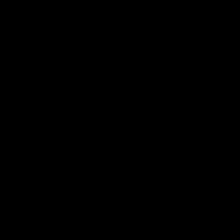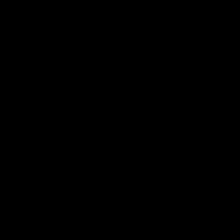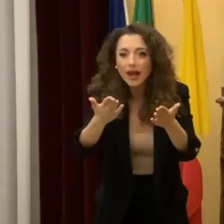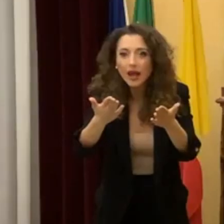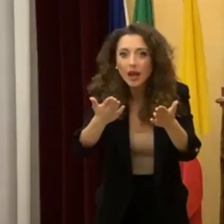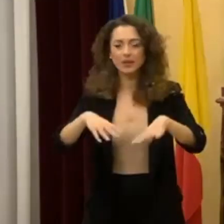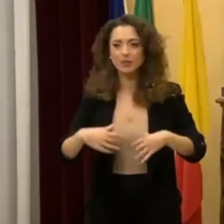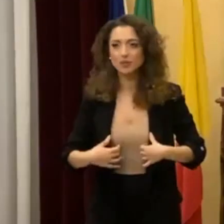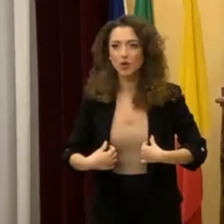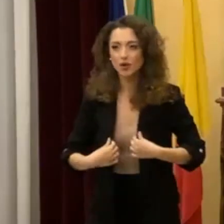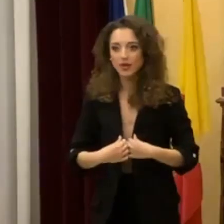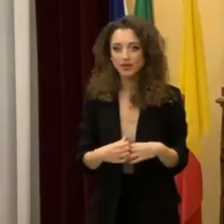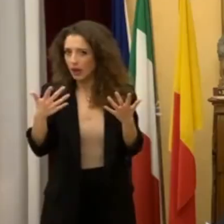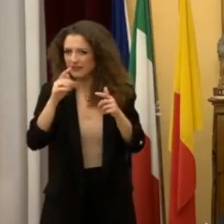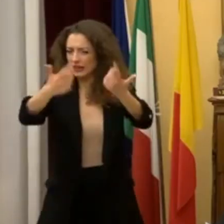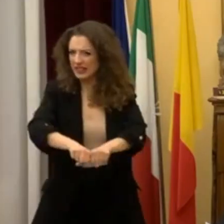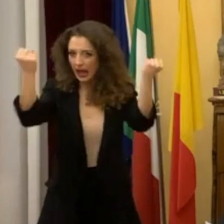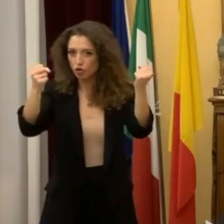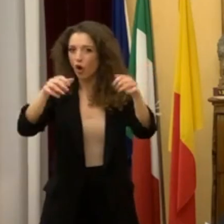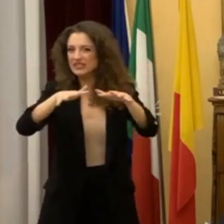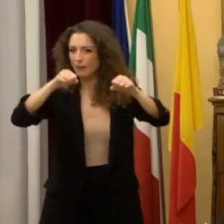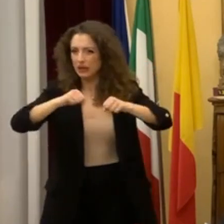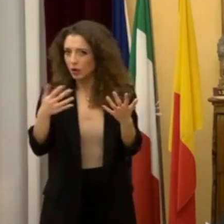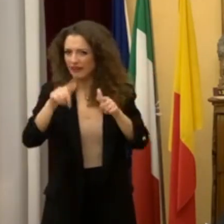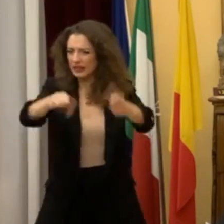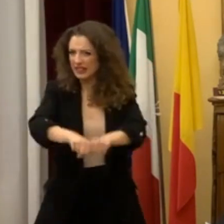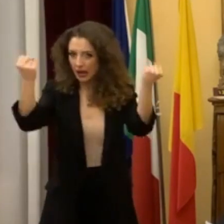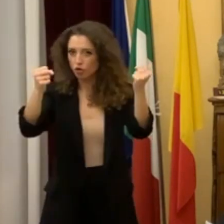qua. Le strappo, ecco qua.